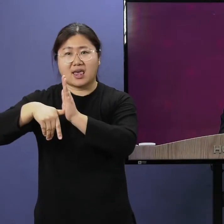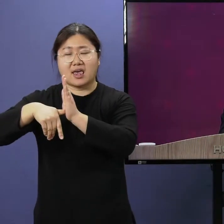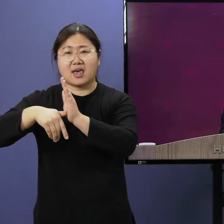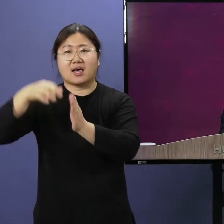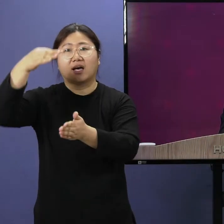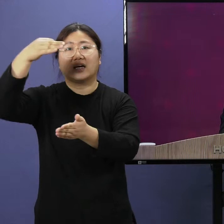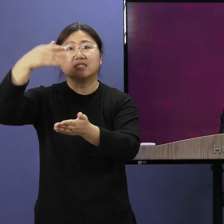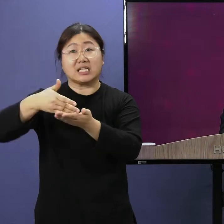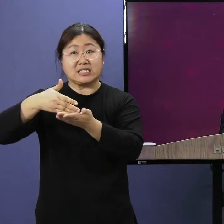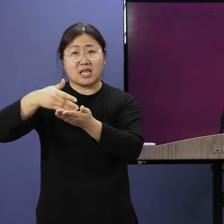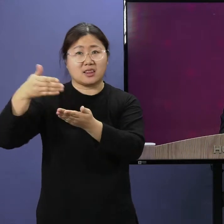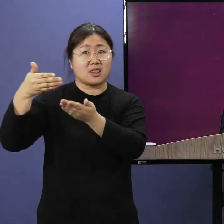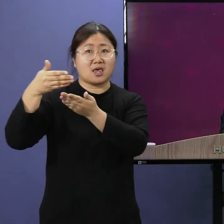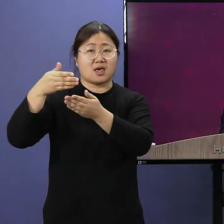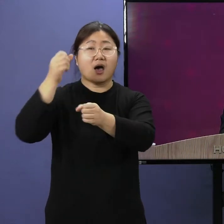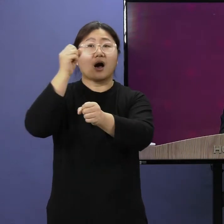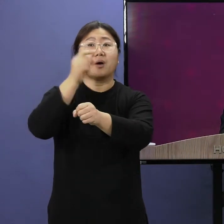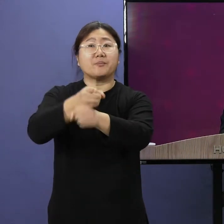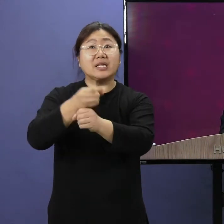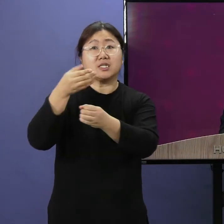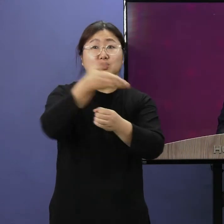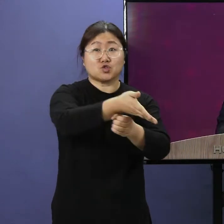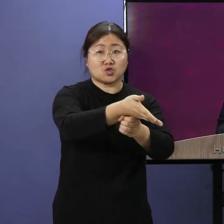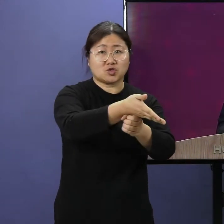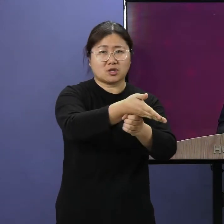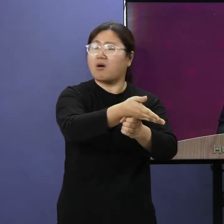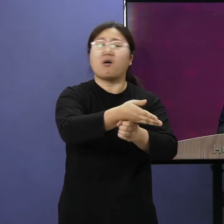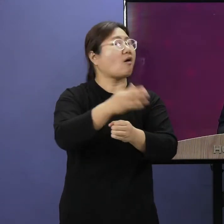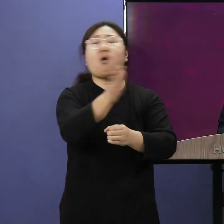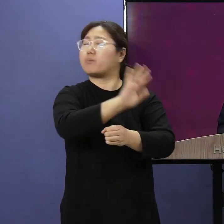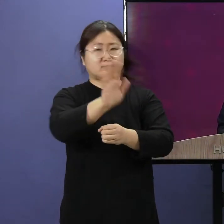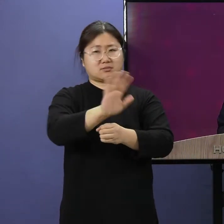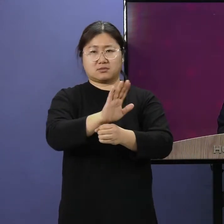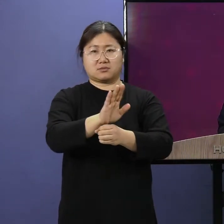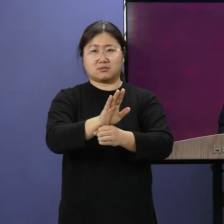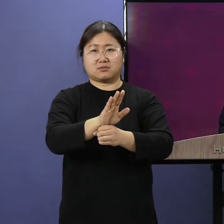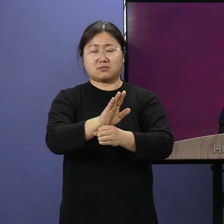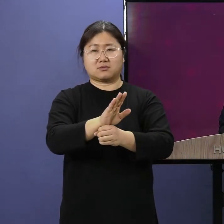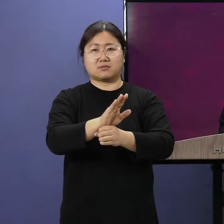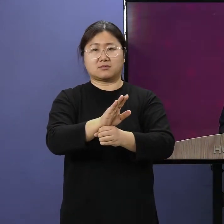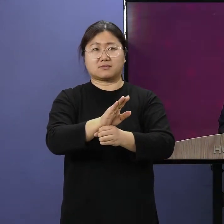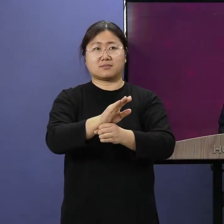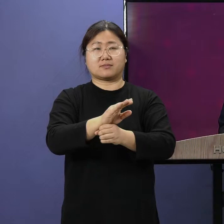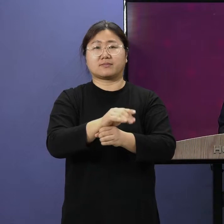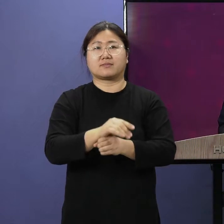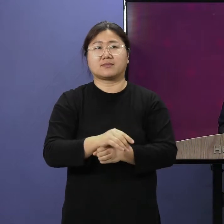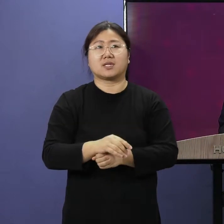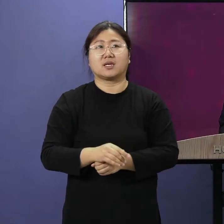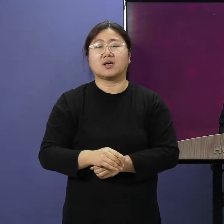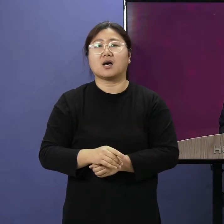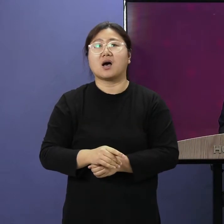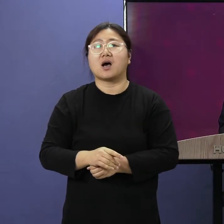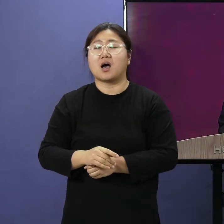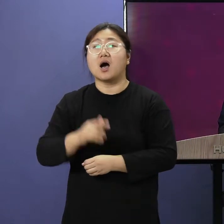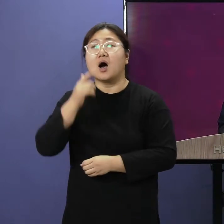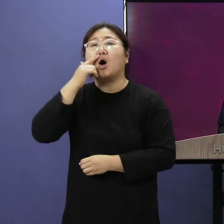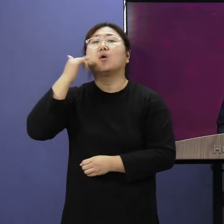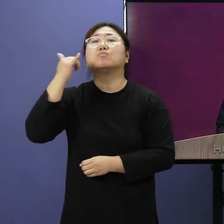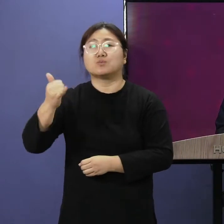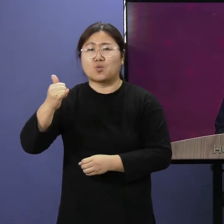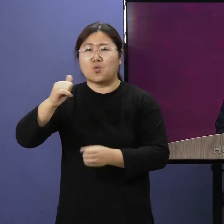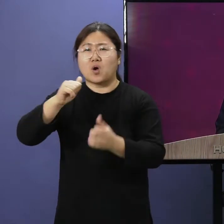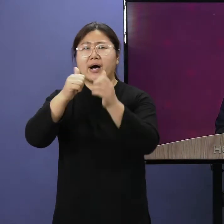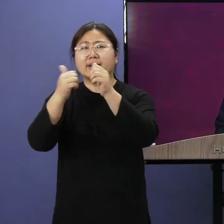재산을 그 자녀에게 소유권과 그리고 처분권을 주는 것은 그 부모가 죽었을 때만